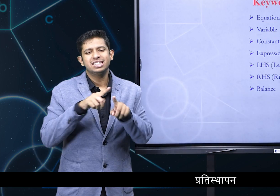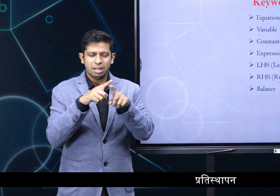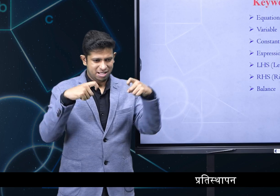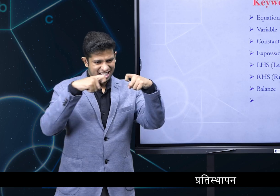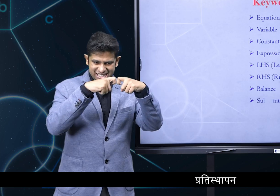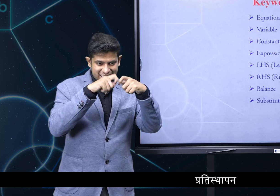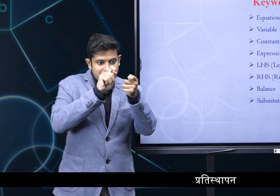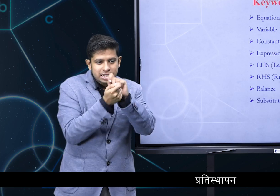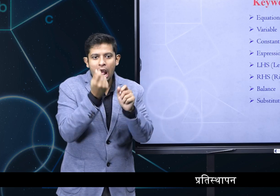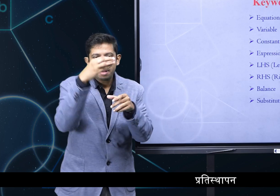प्रतिस्थापन,